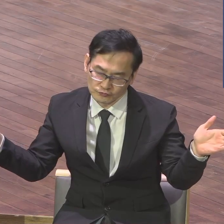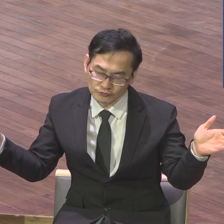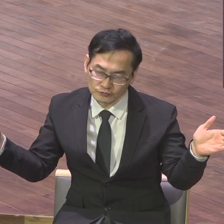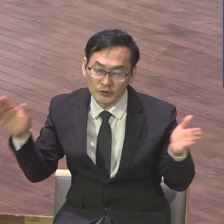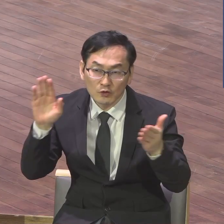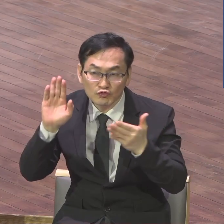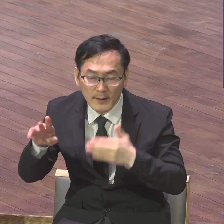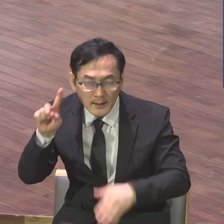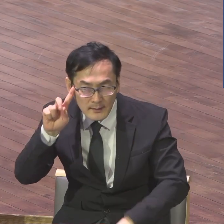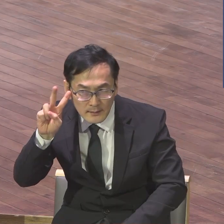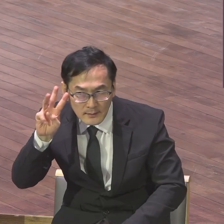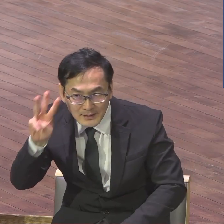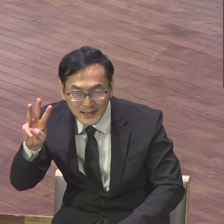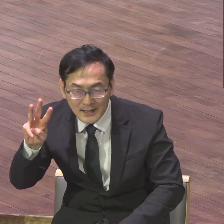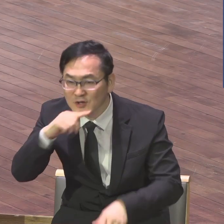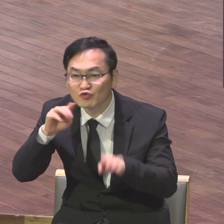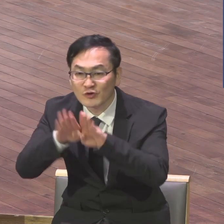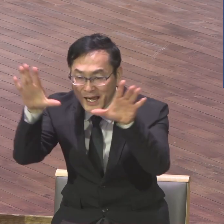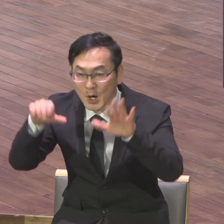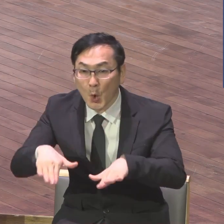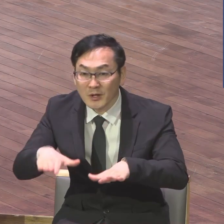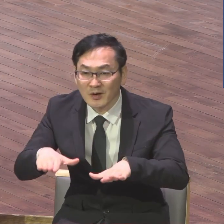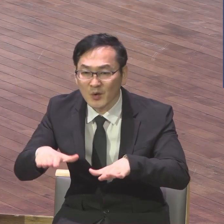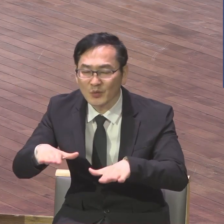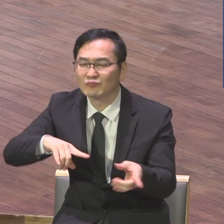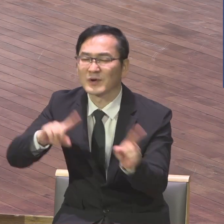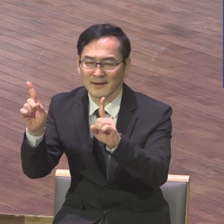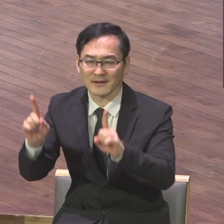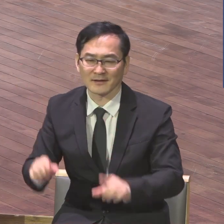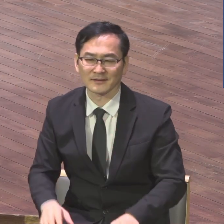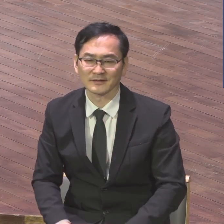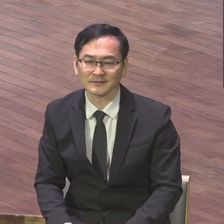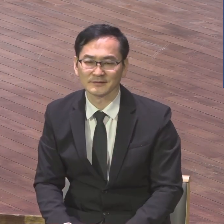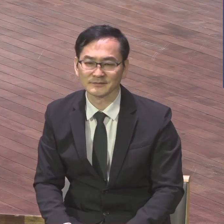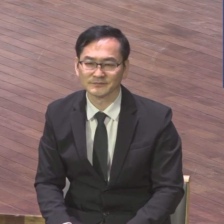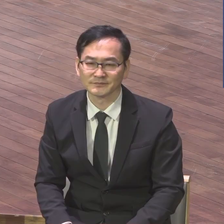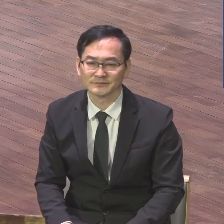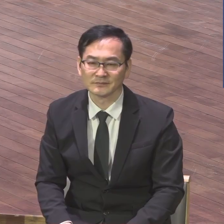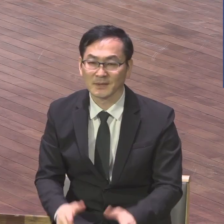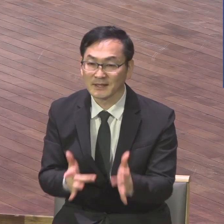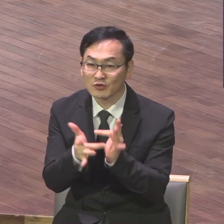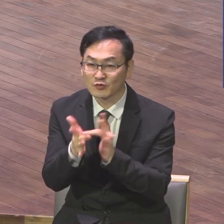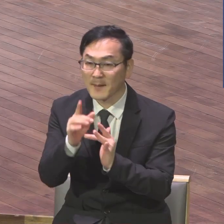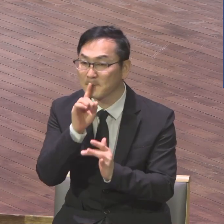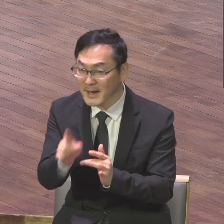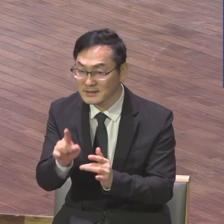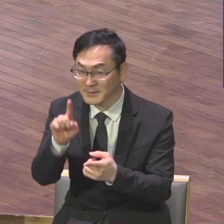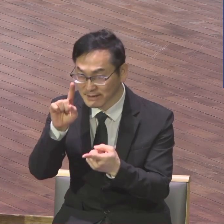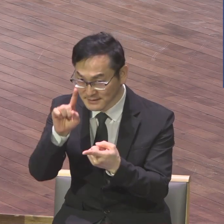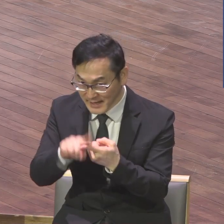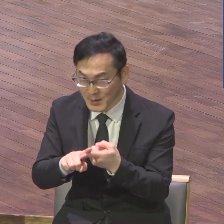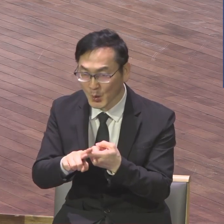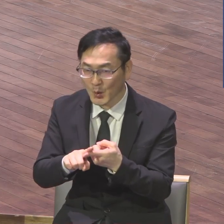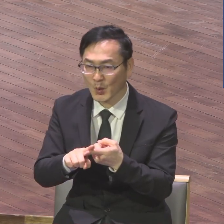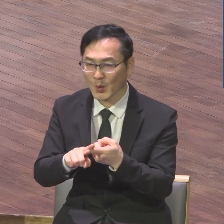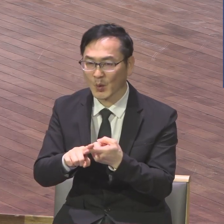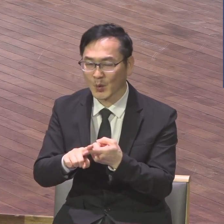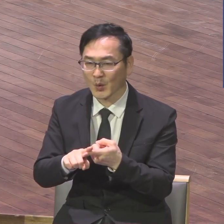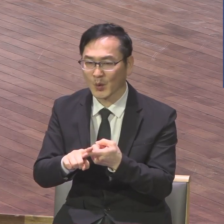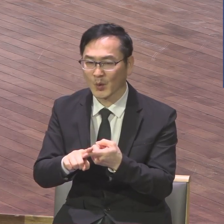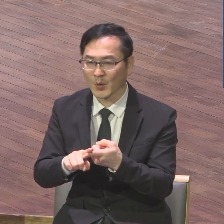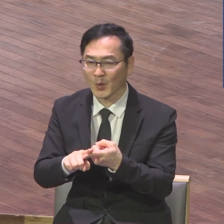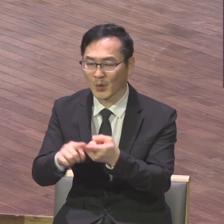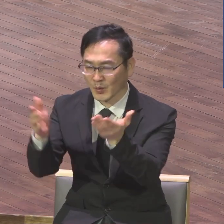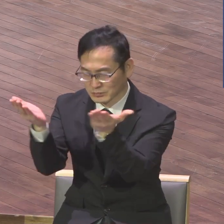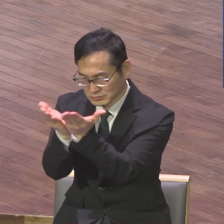주일 새벽에 부활을 하셨어요. 예수님께서 직접 예언하신 대로 정확히 성취가 되었을 거라서